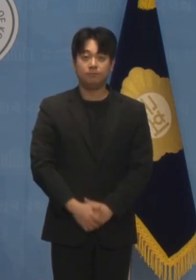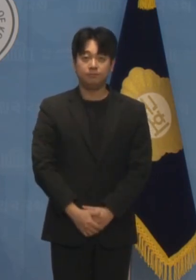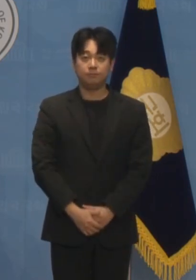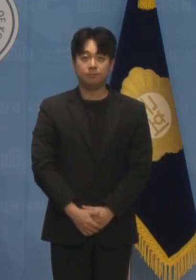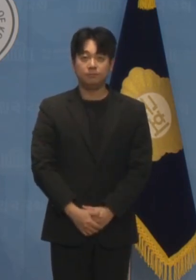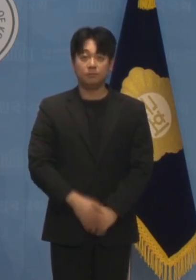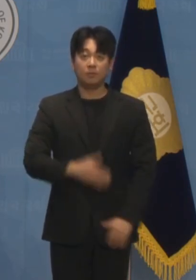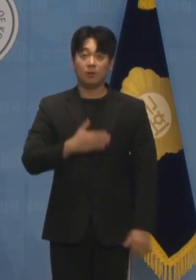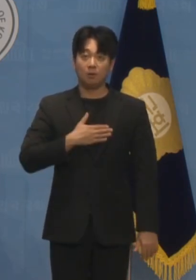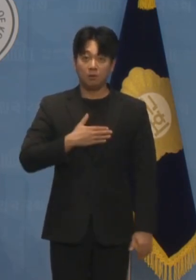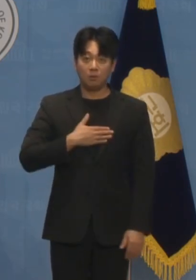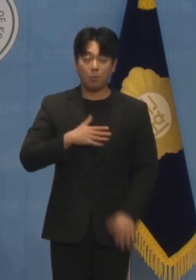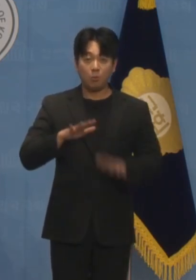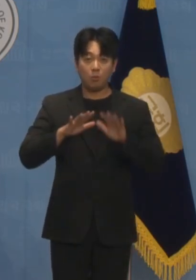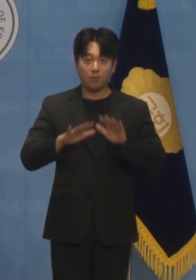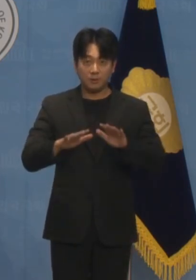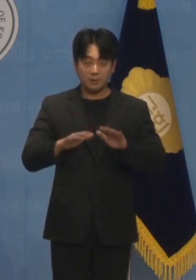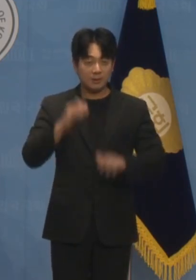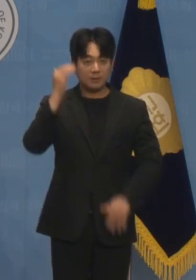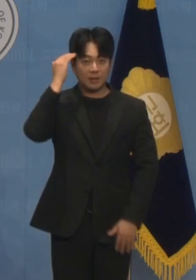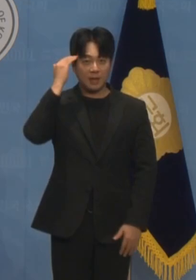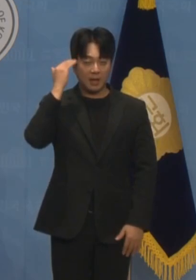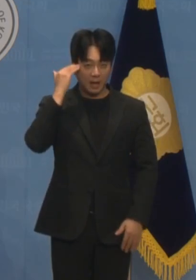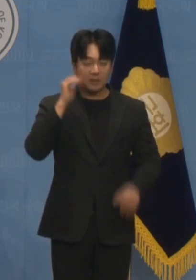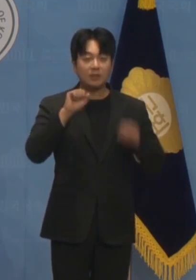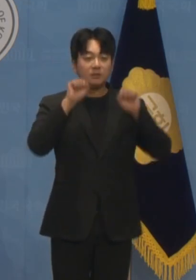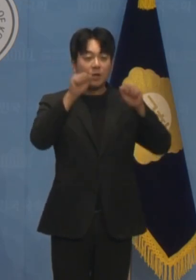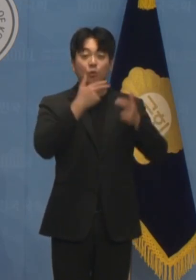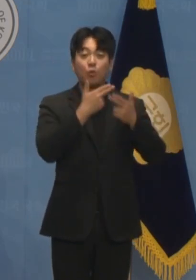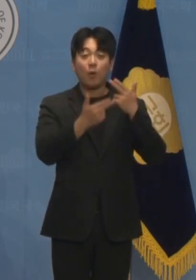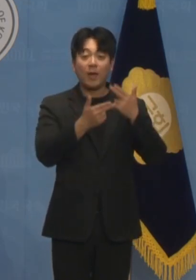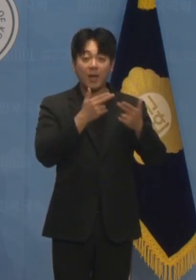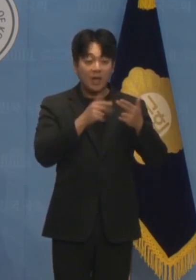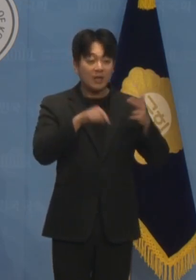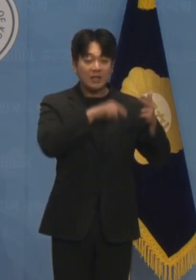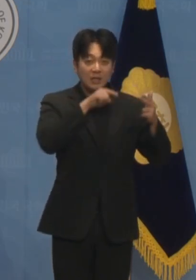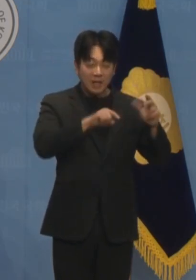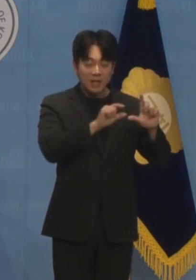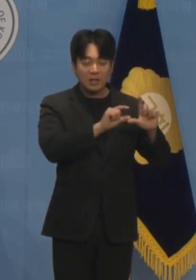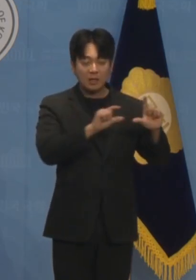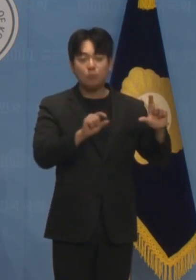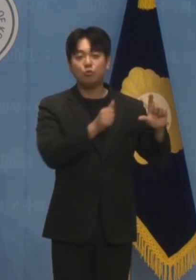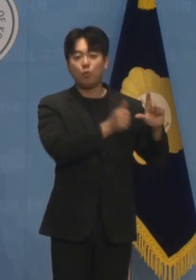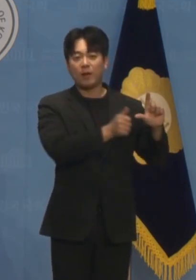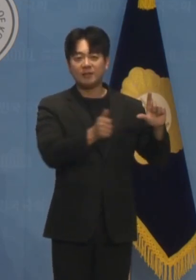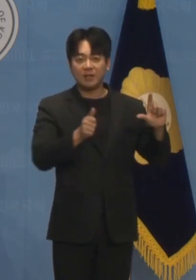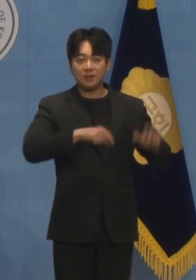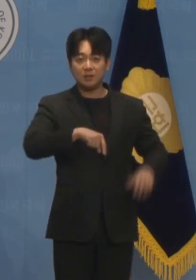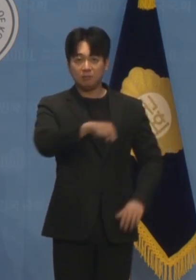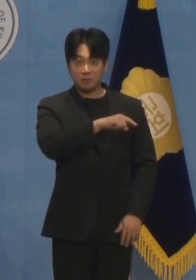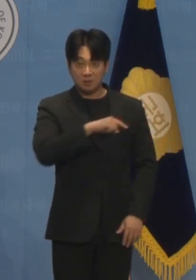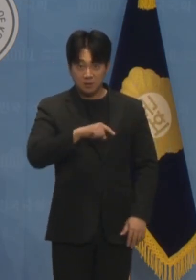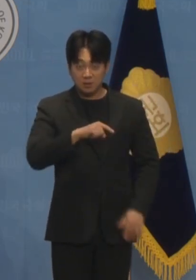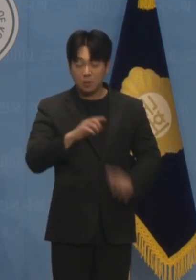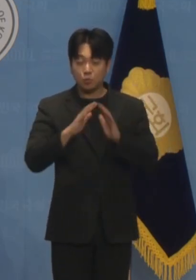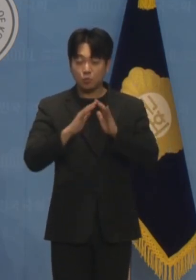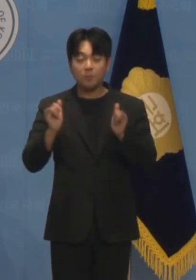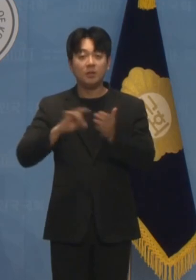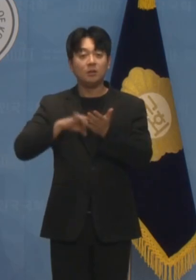이 자리에서 대한체육회장과 일부 체육회장의 전횡과 비리, 또 국민 세금이